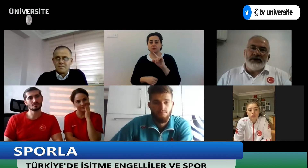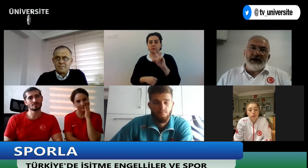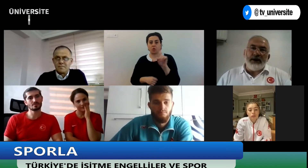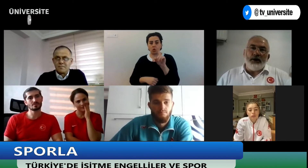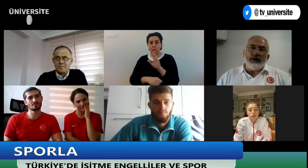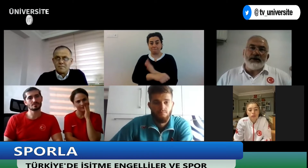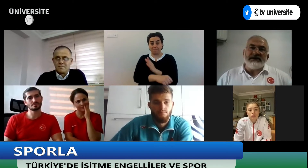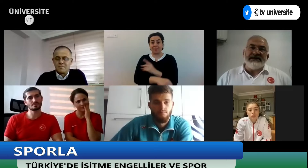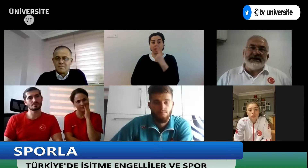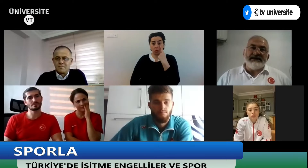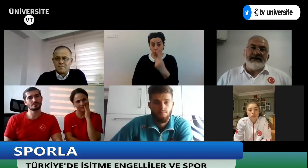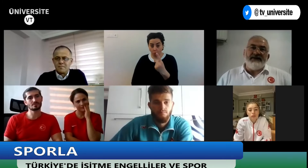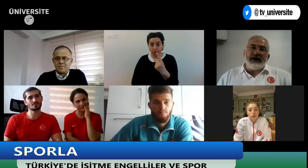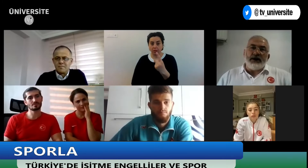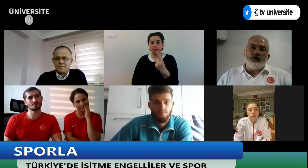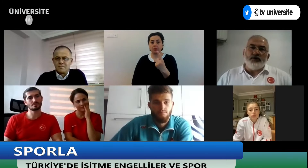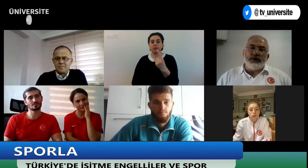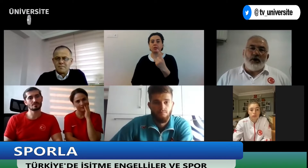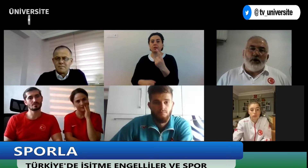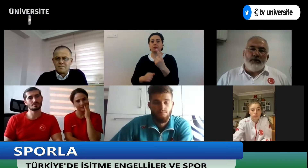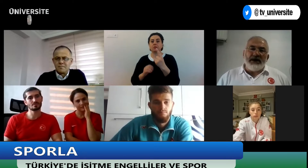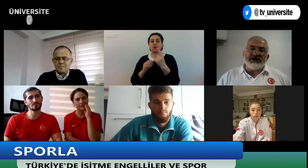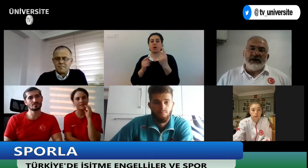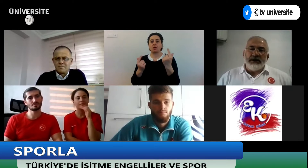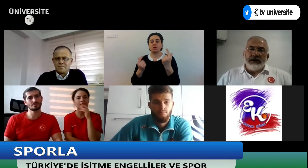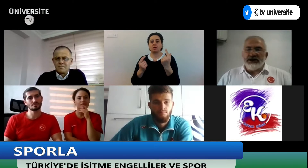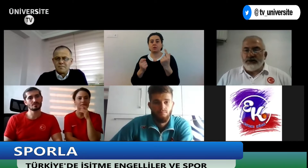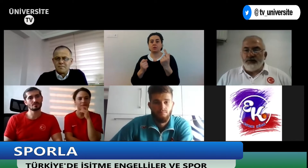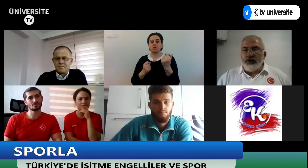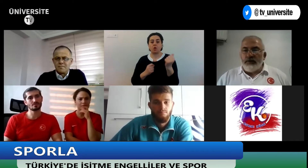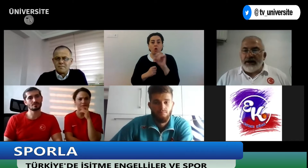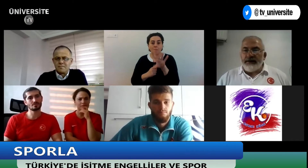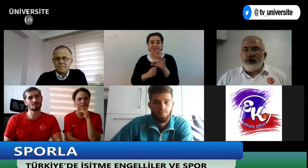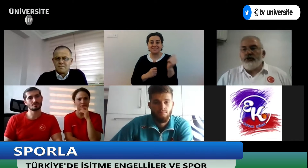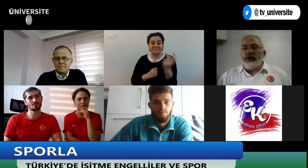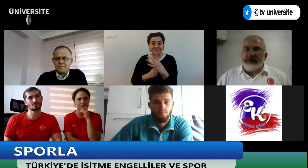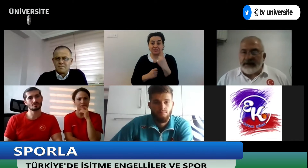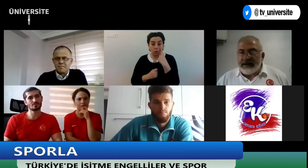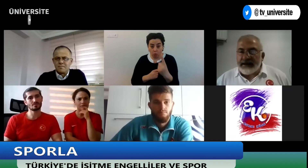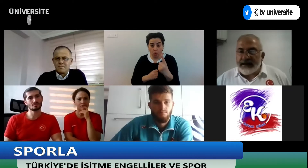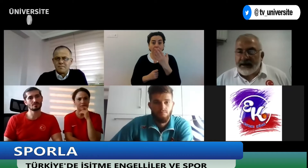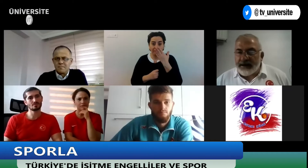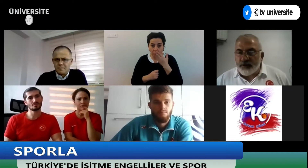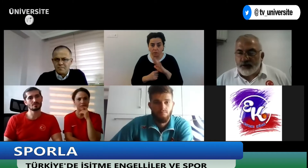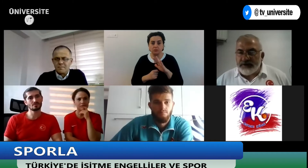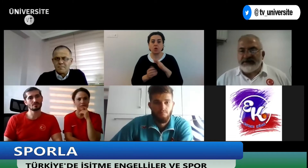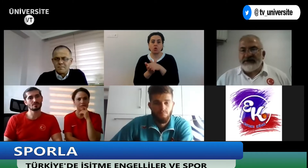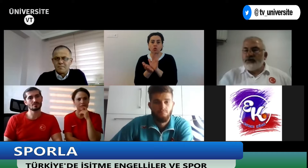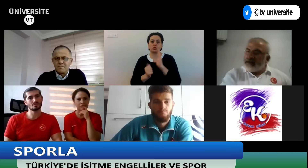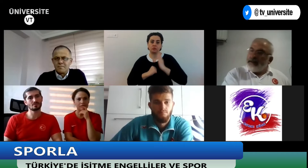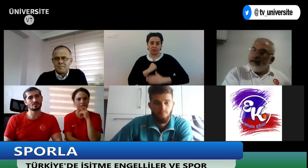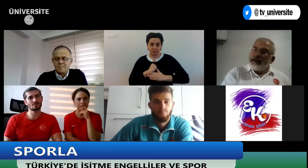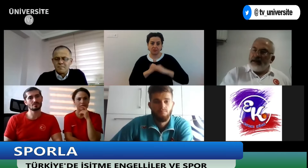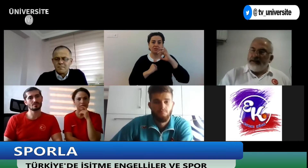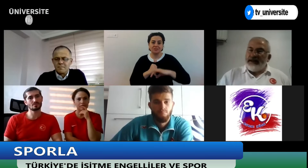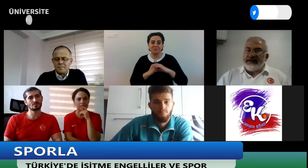10 ülke sikletinde veya grubunda 15 kişi bulunmayan ödül yönetmeliğinden yararlanamıyordu. Biz şimdi